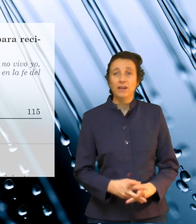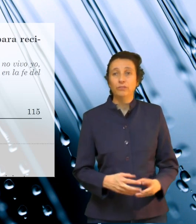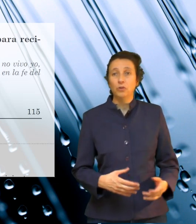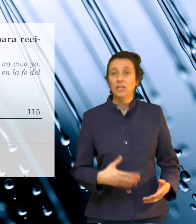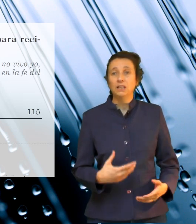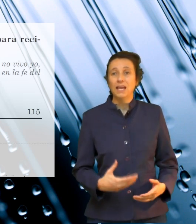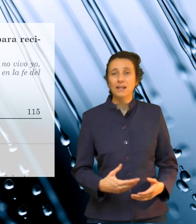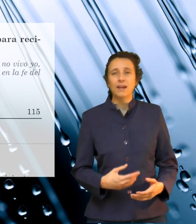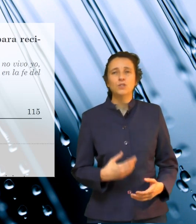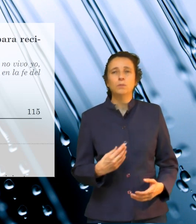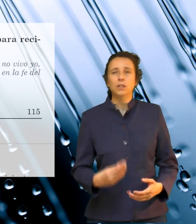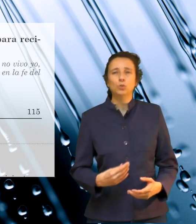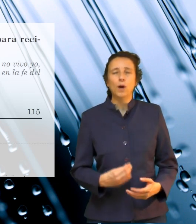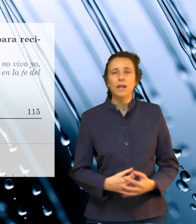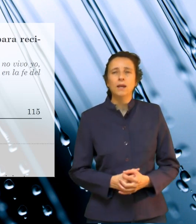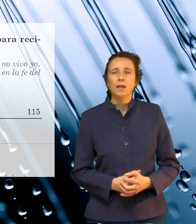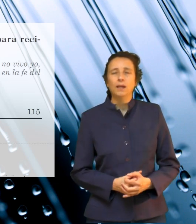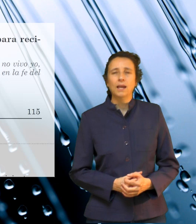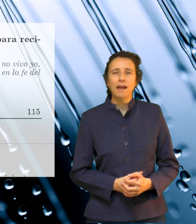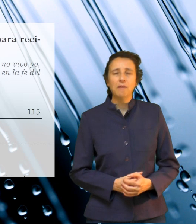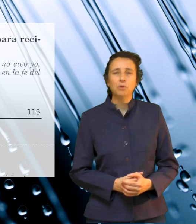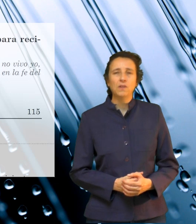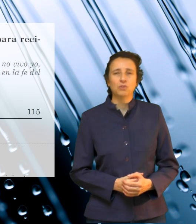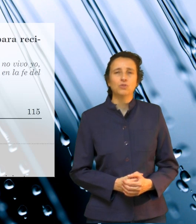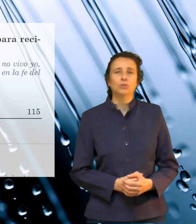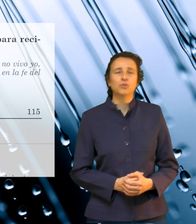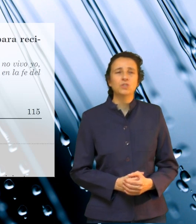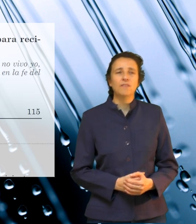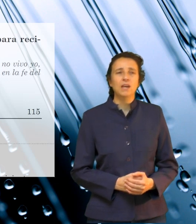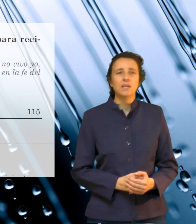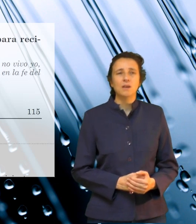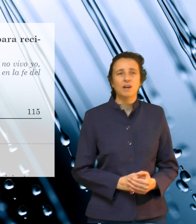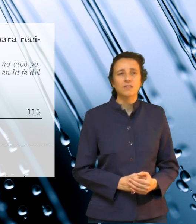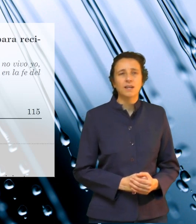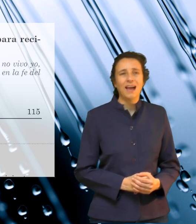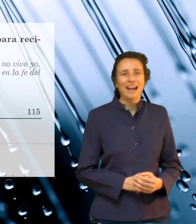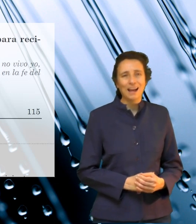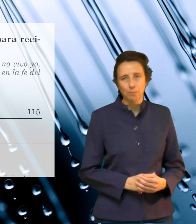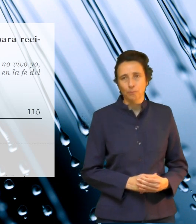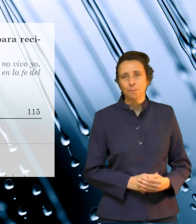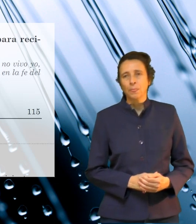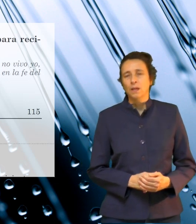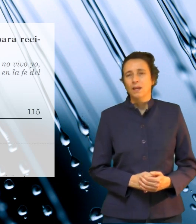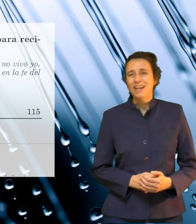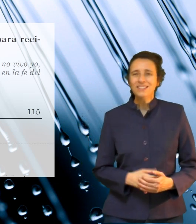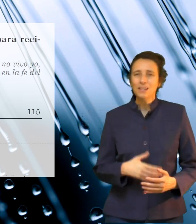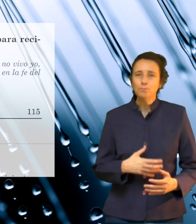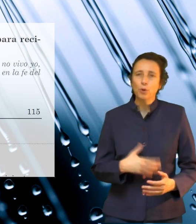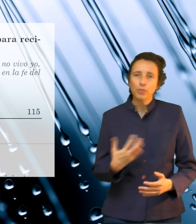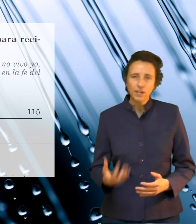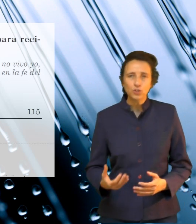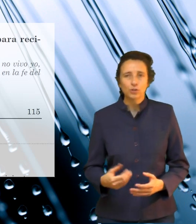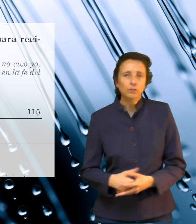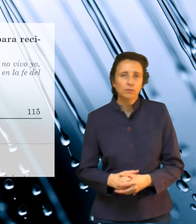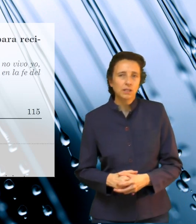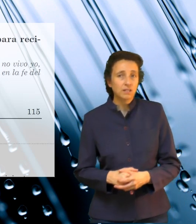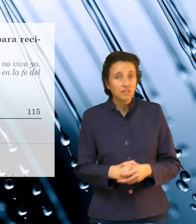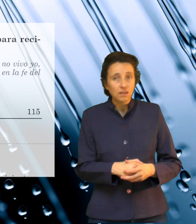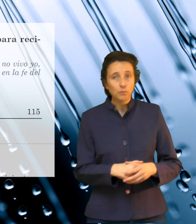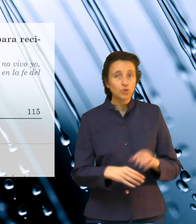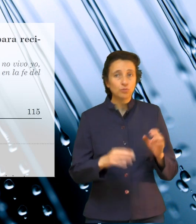la preparación interna espiritual que en cada uno de nosotros debe llevarse a cabo. Este